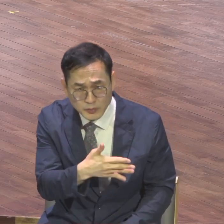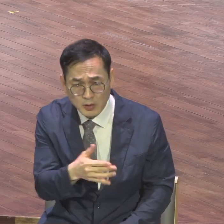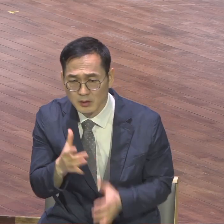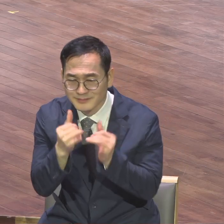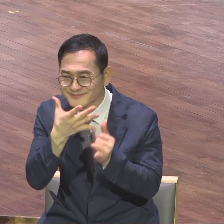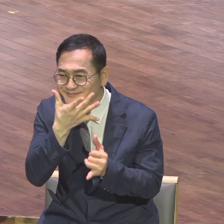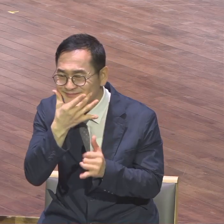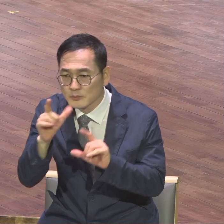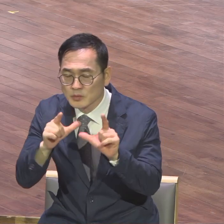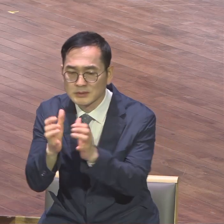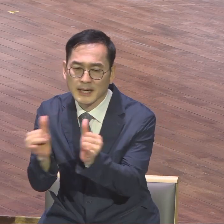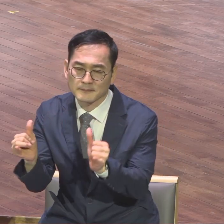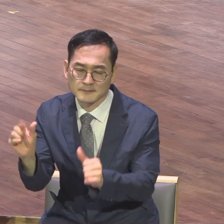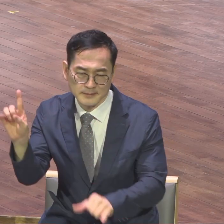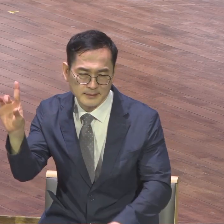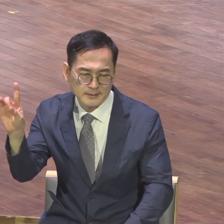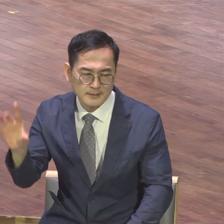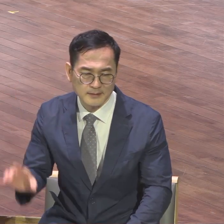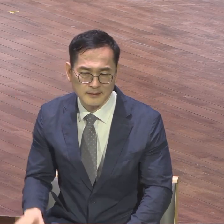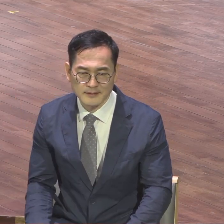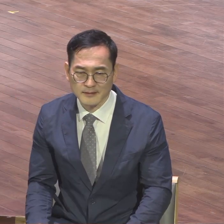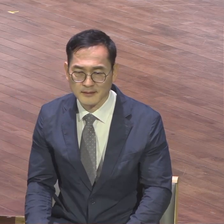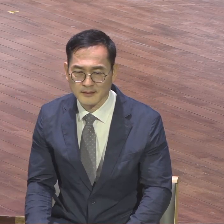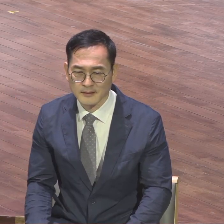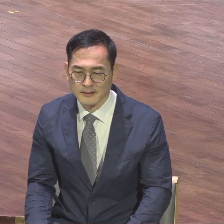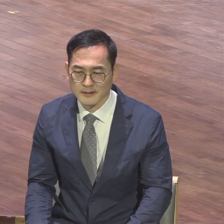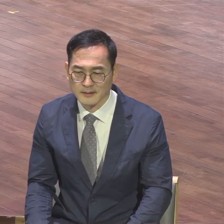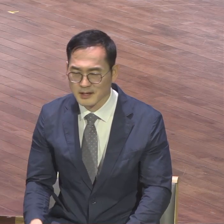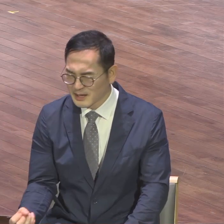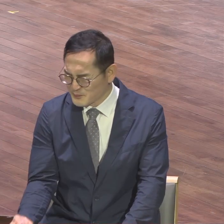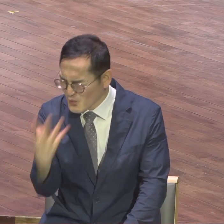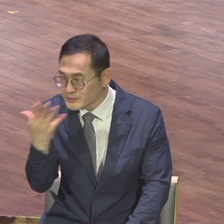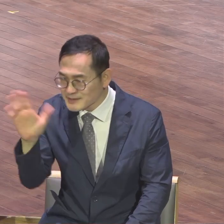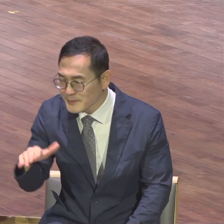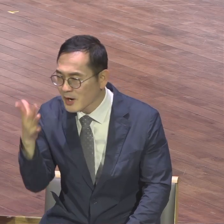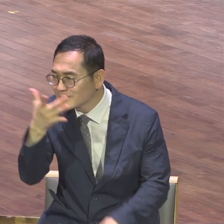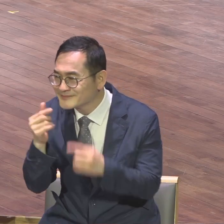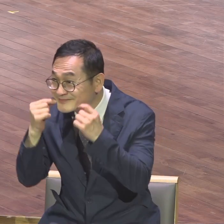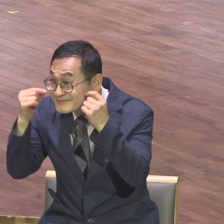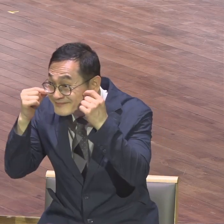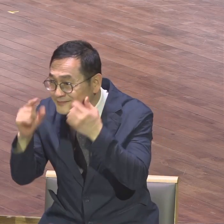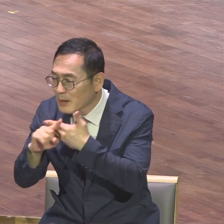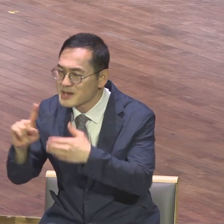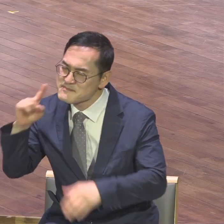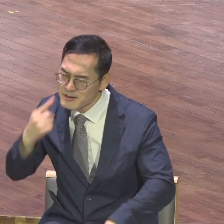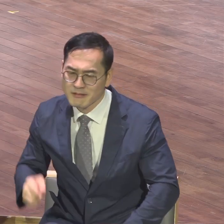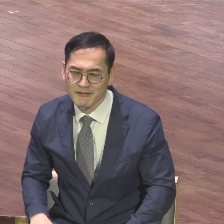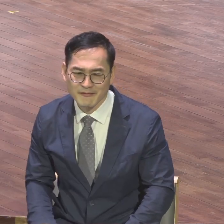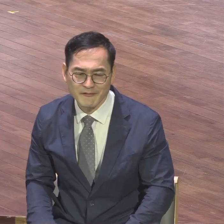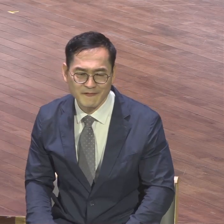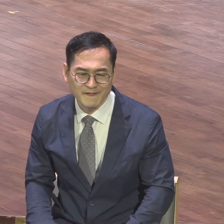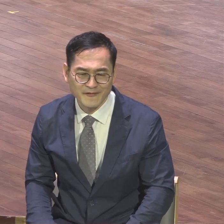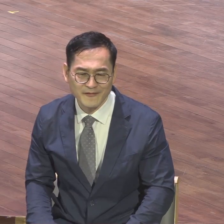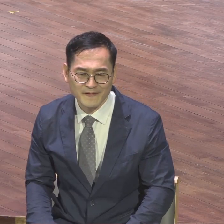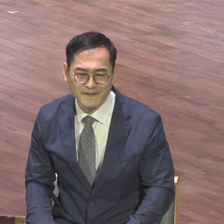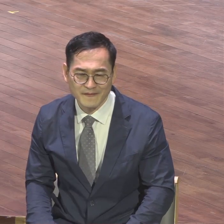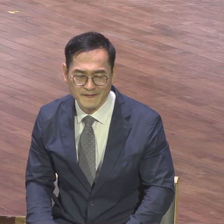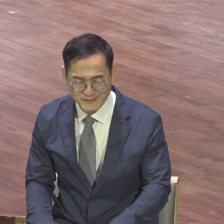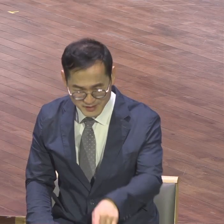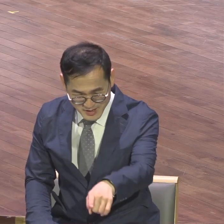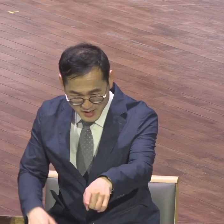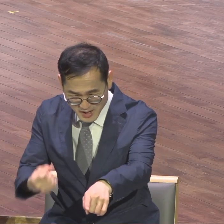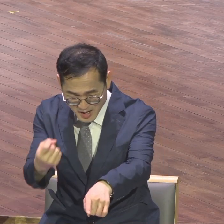사람이 없어요. 아무리 못생겨도 웃으면 되게 이뻐요. 다 잘생긴 거라니까. 웃으면 이뻐, 무조건.